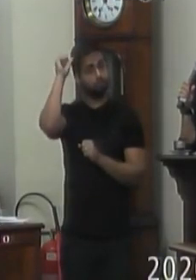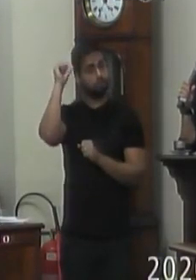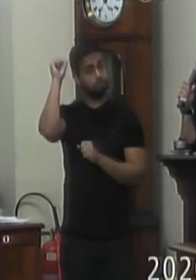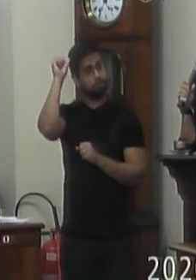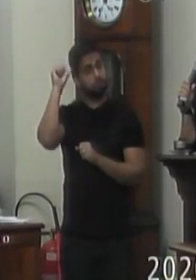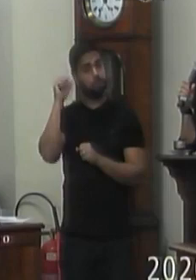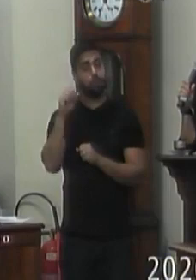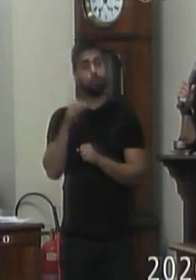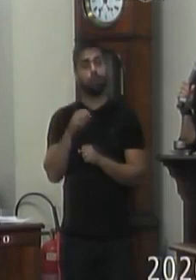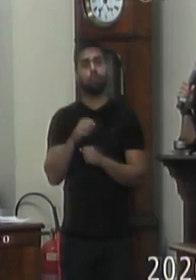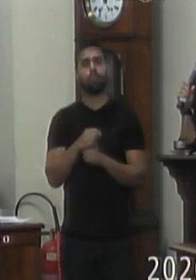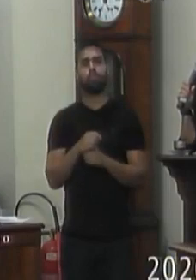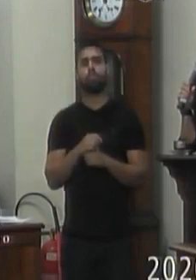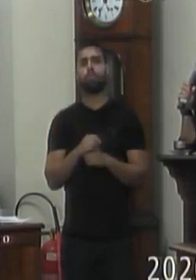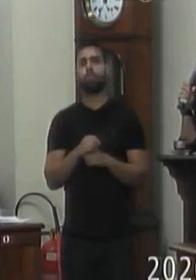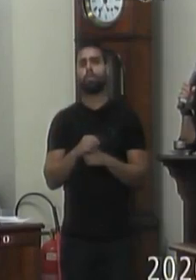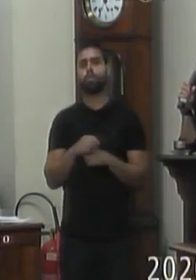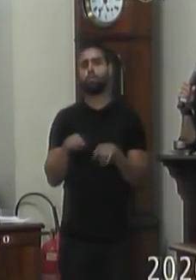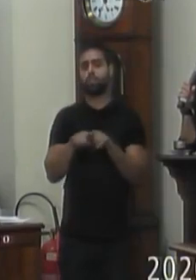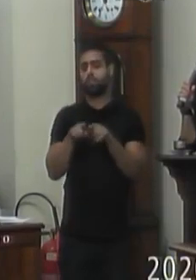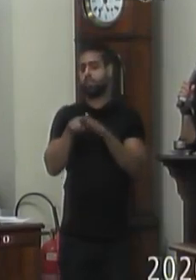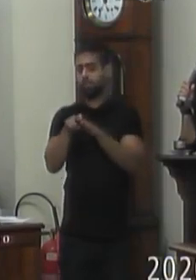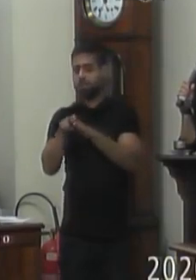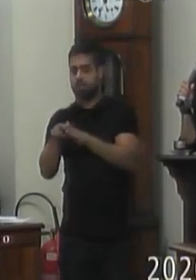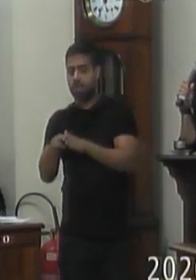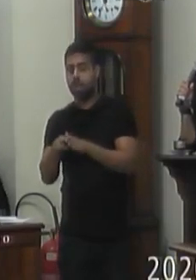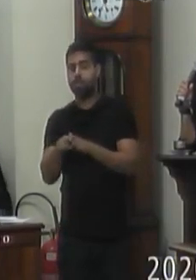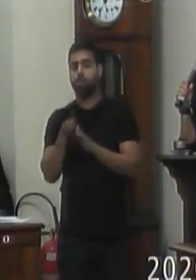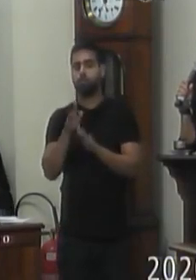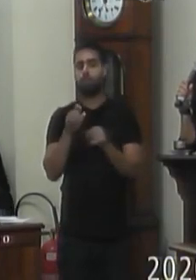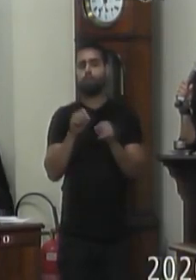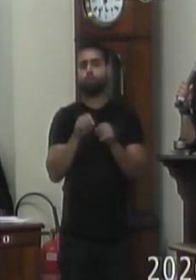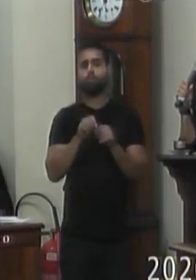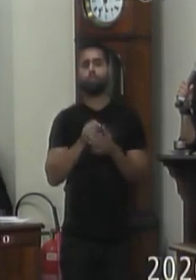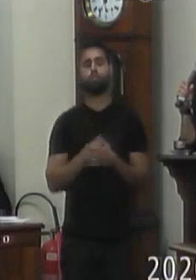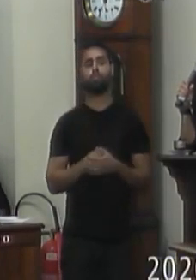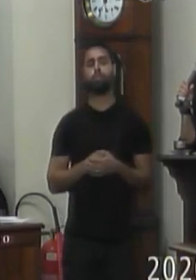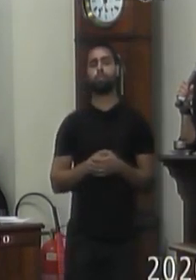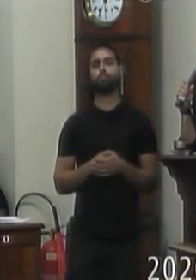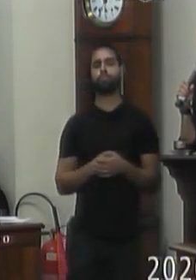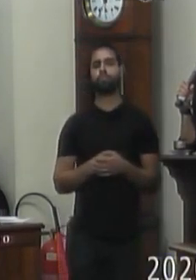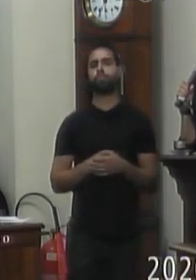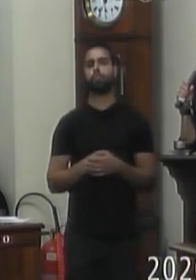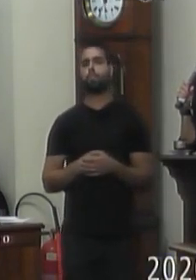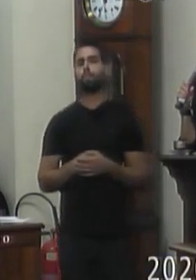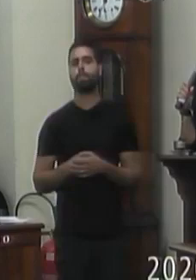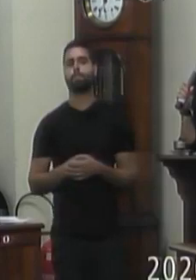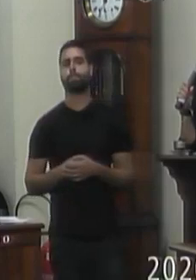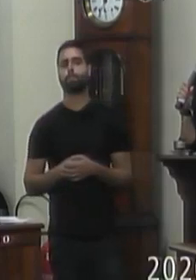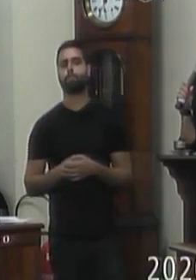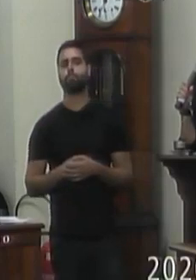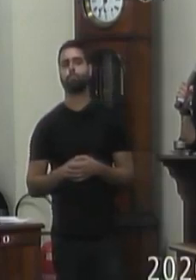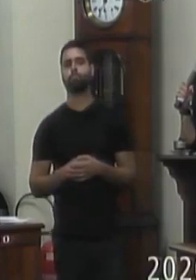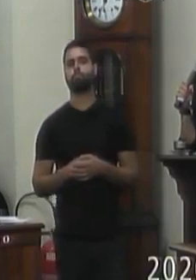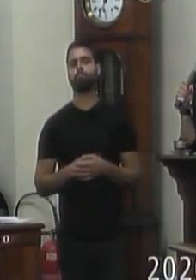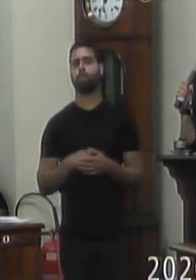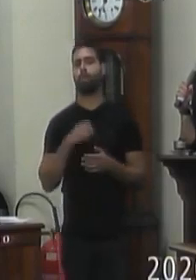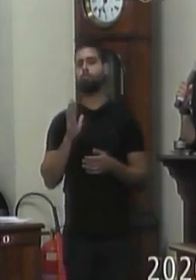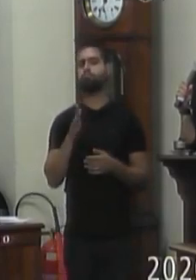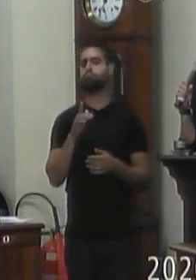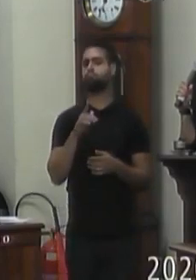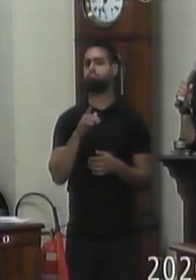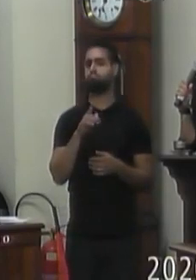da postura lá, da fiscalização de renda, eles estão trabalhando nisso. Já teve